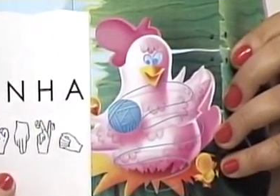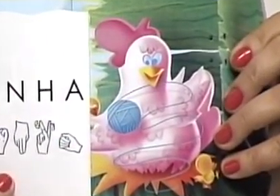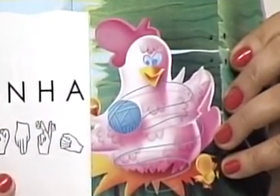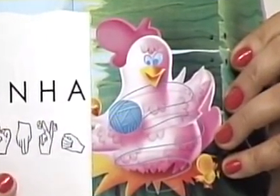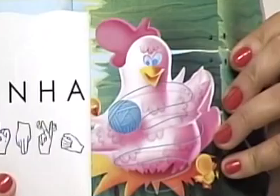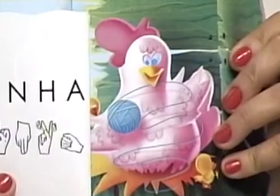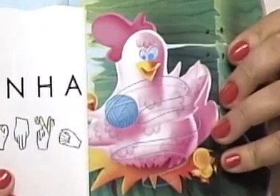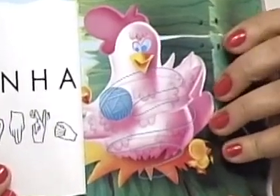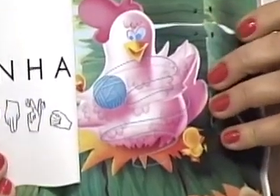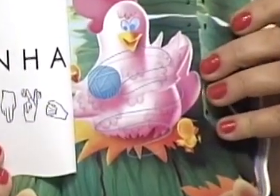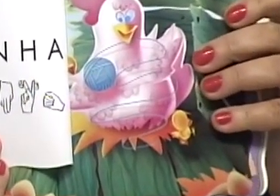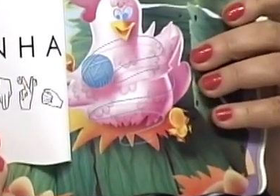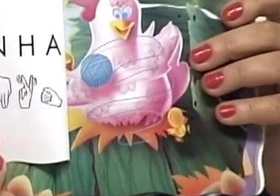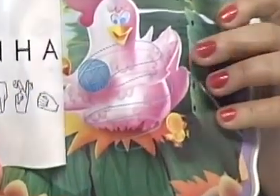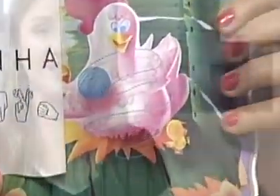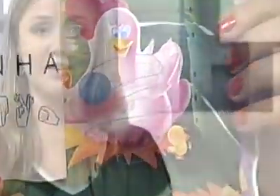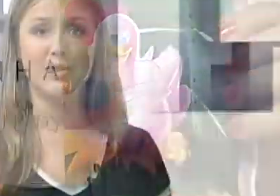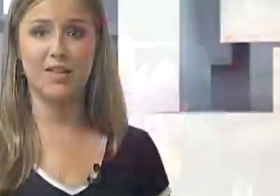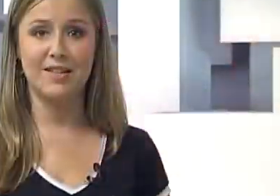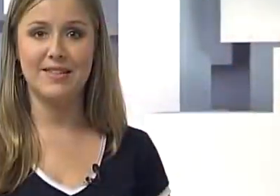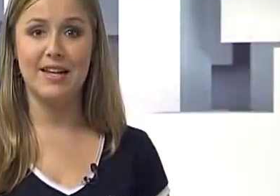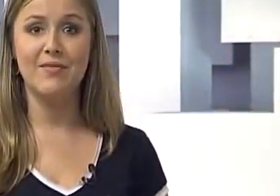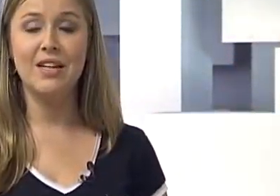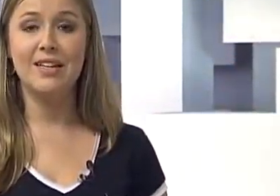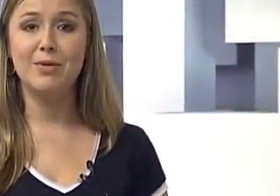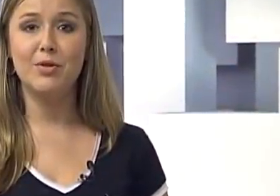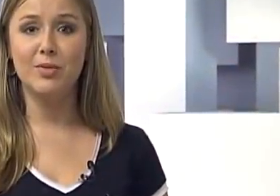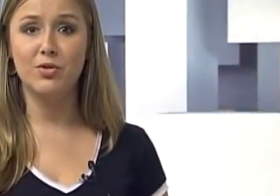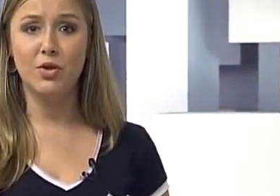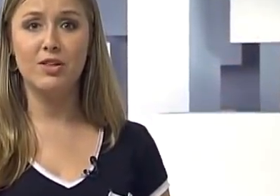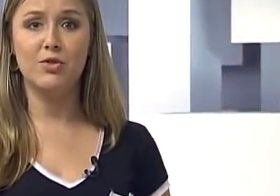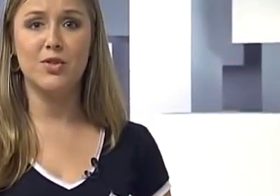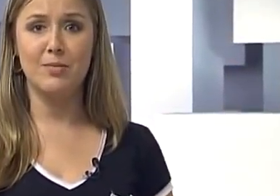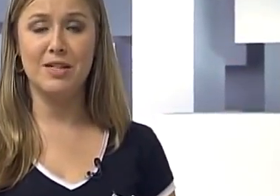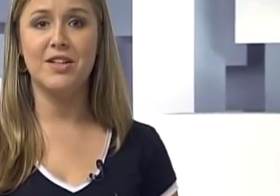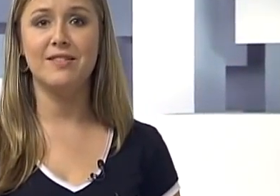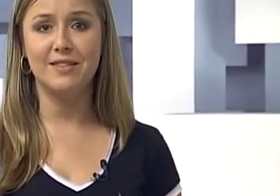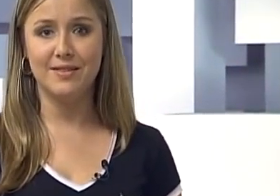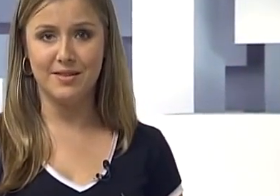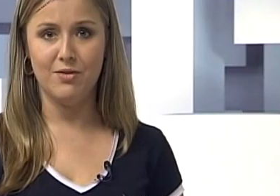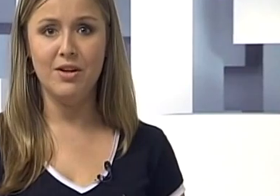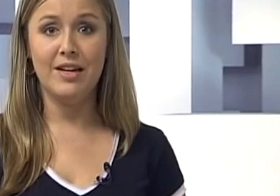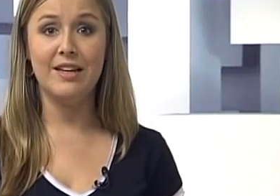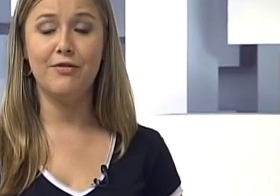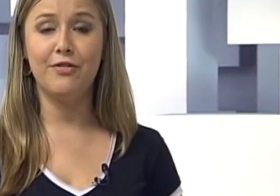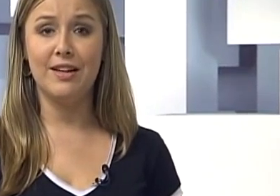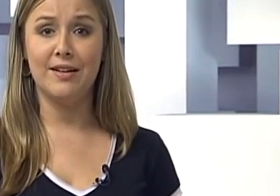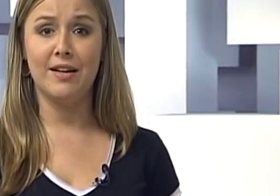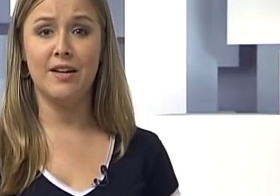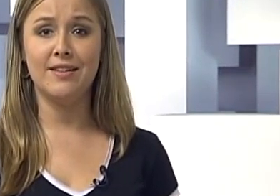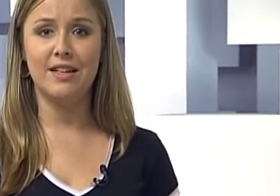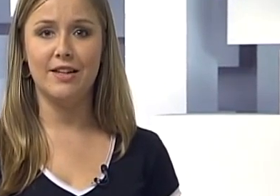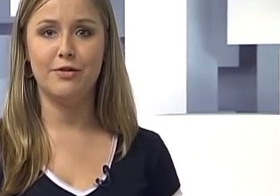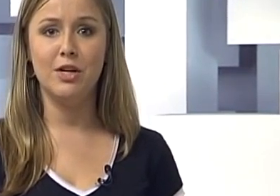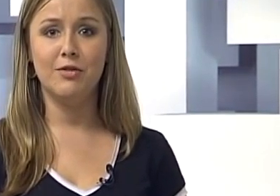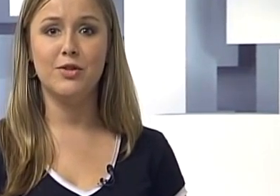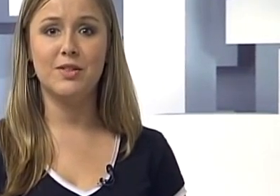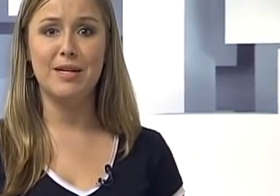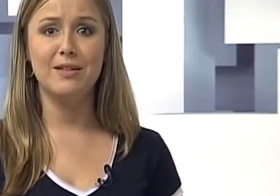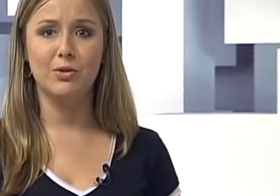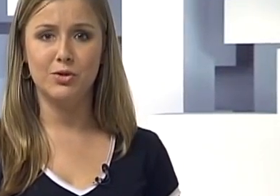pode ir brincando. Eu conversei com a autora, né, que é a Luciana Célia, e ela me comentou que justamente a intenção é que esse